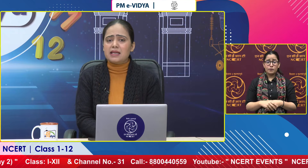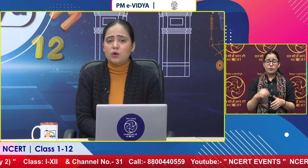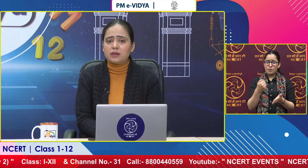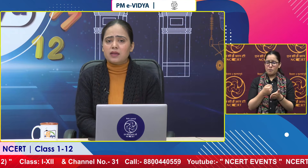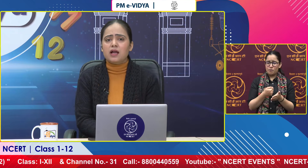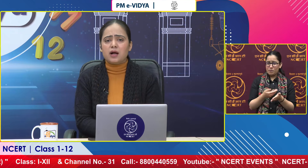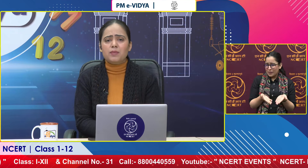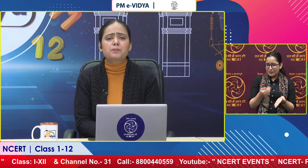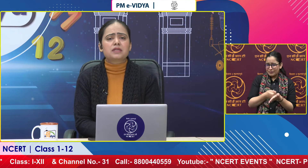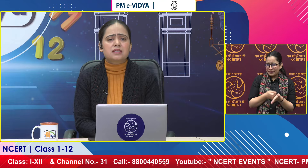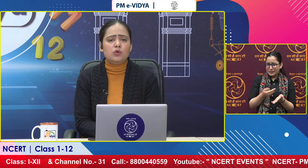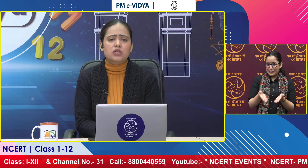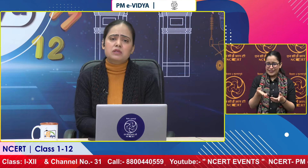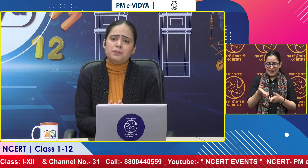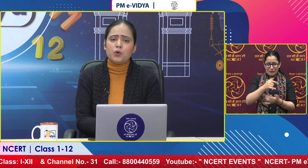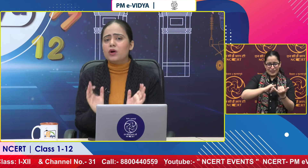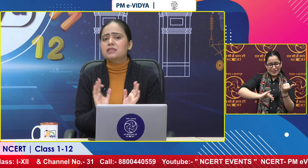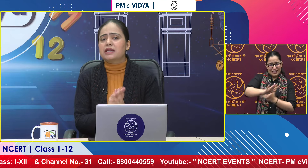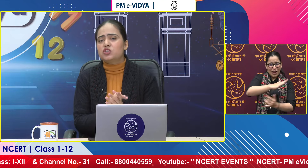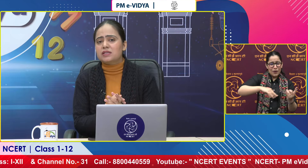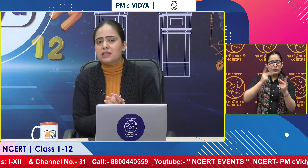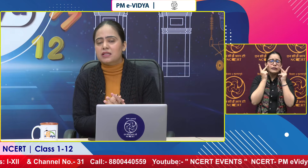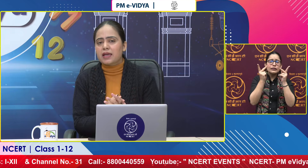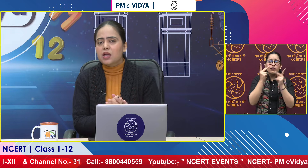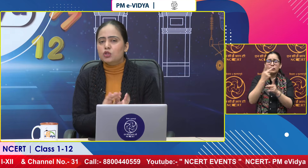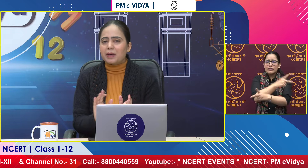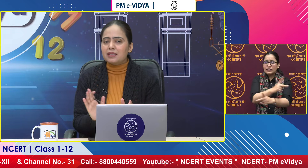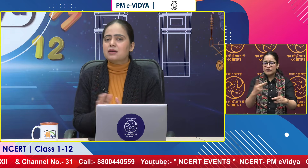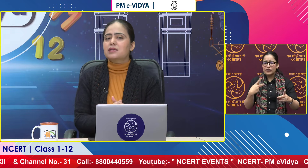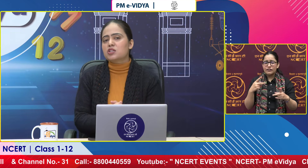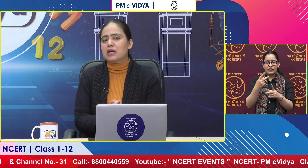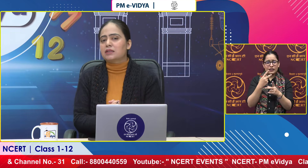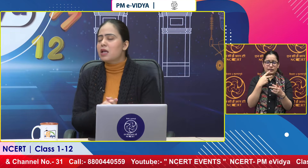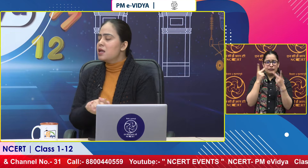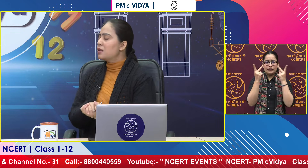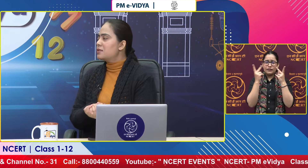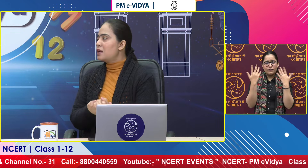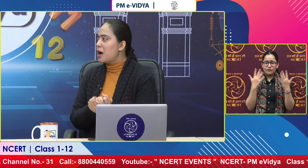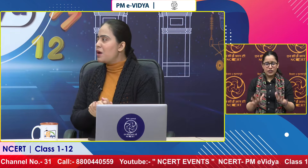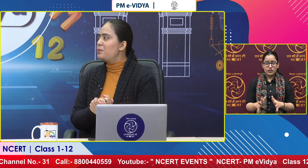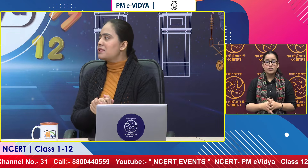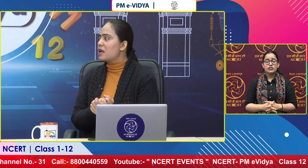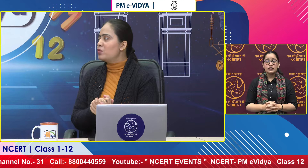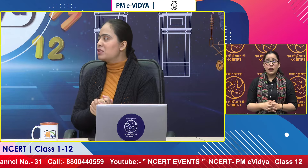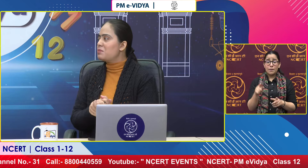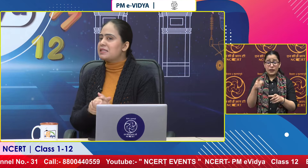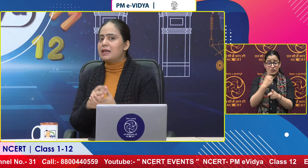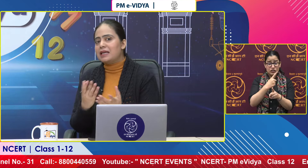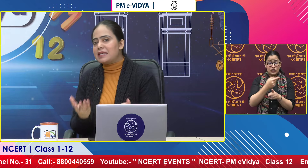क्या होता है कि हम अपनी सराउंडिंग्स में बहुत सारी चीज़ें देखते हैं, तो पहले सर से जानते हैं कि सर हम अपनी सराउंडिंग्स में बेसिकली क्या